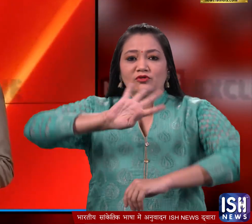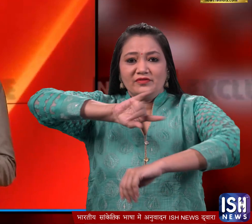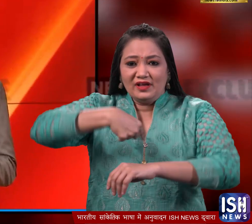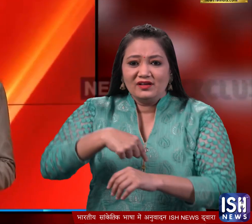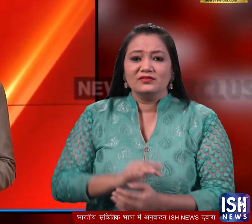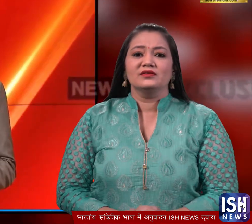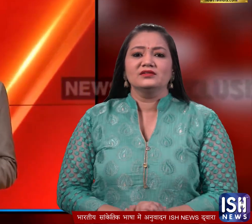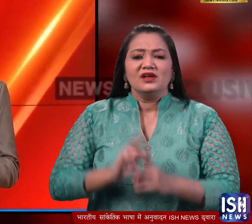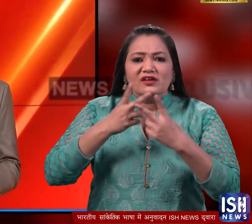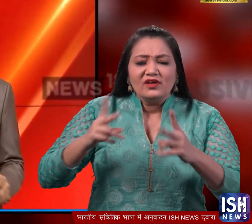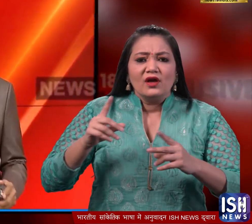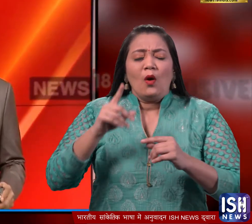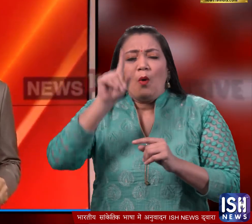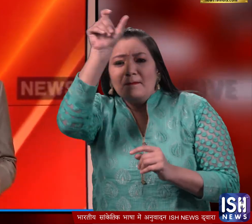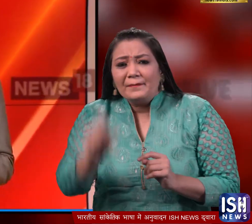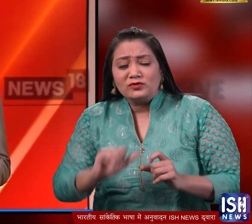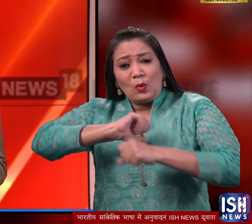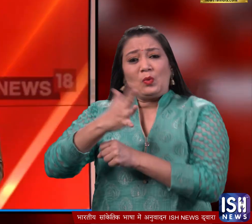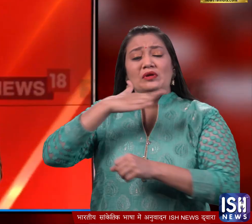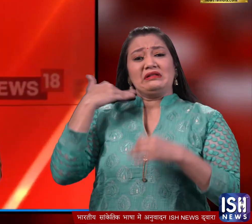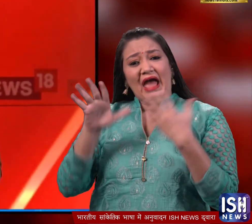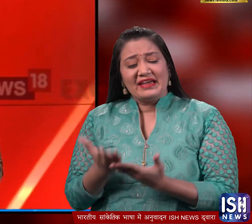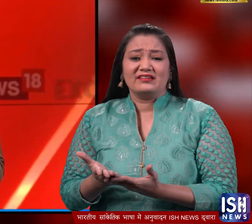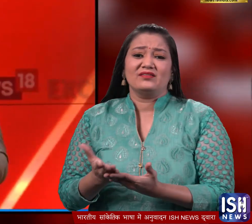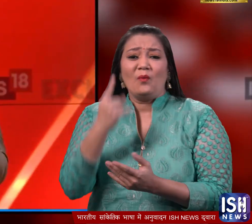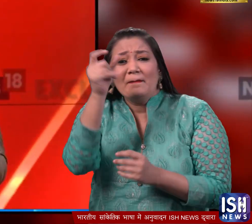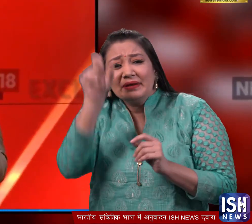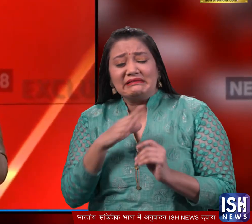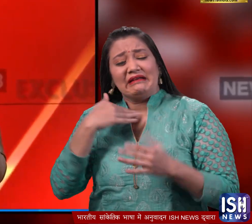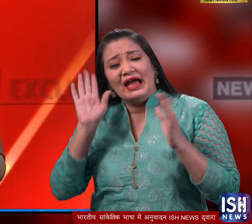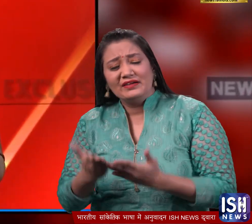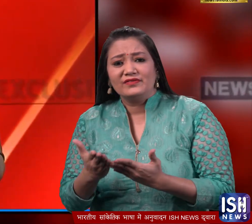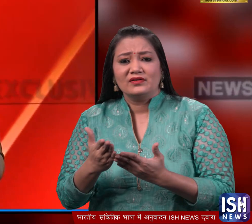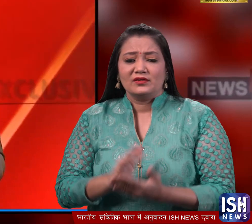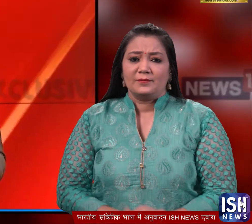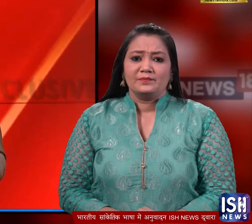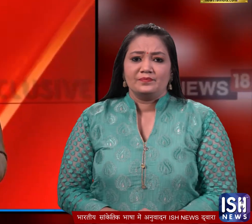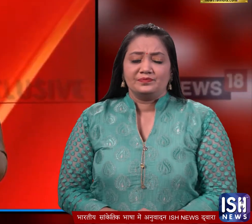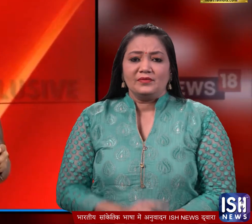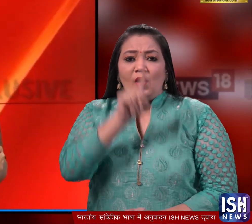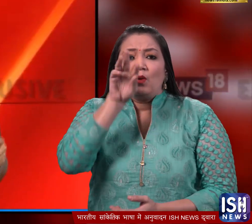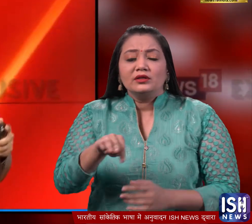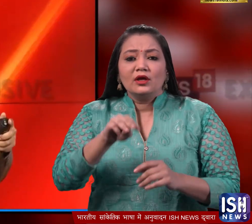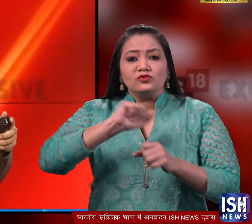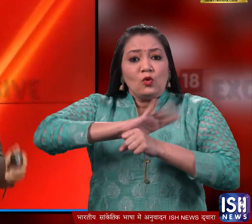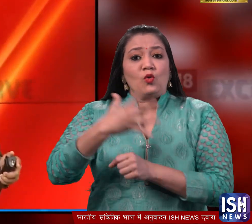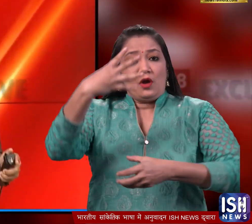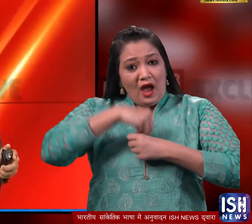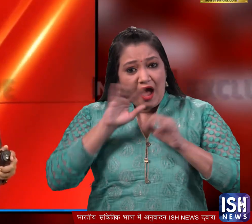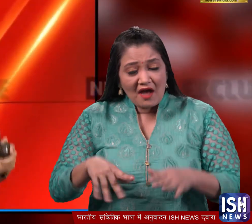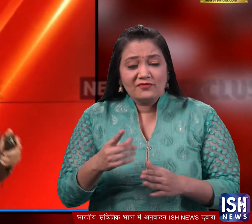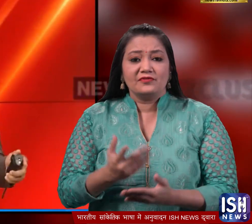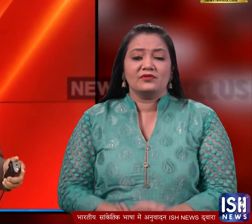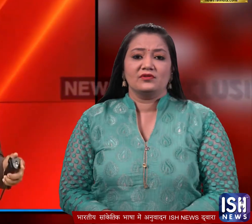में औसतन हर घंटे किसी न किसी की मौत कोरोना से हुई। वहां 1000 के लगभग नए